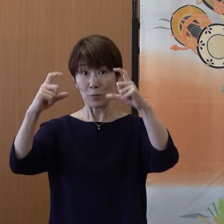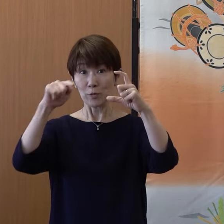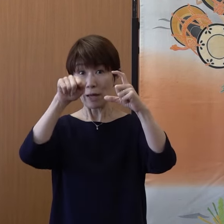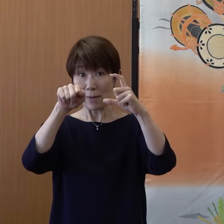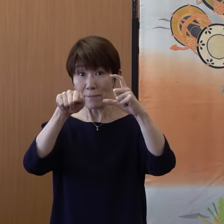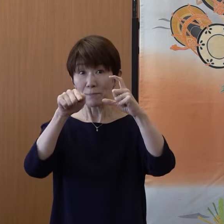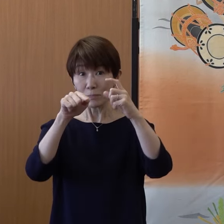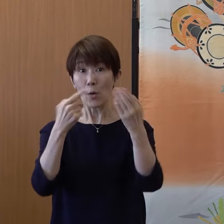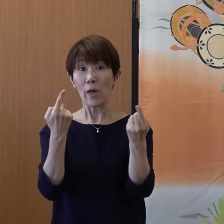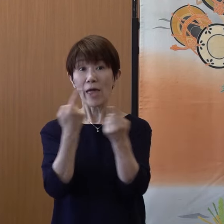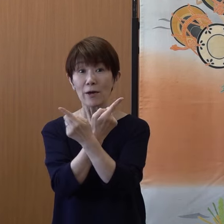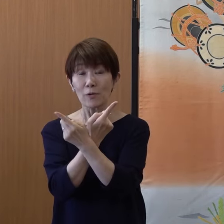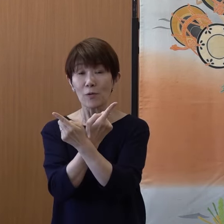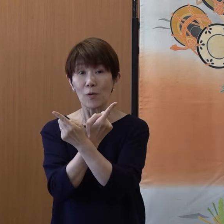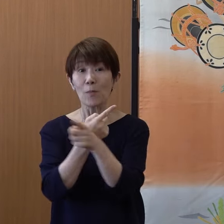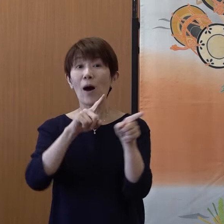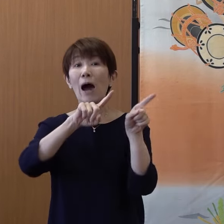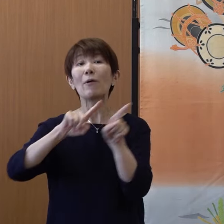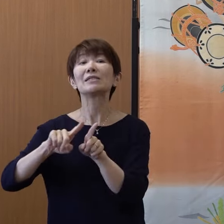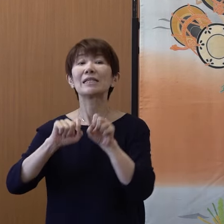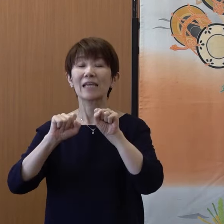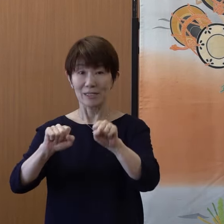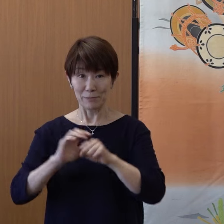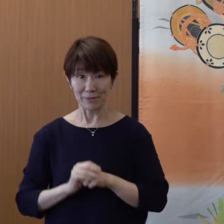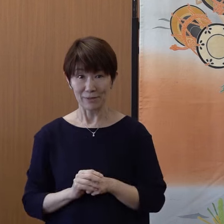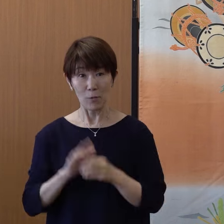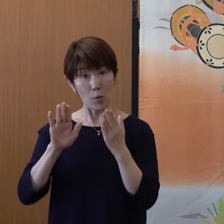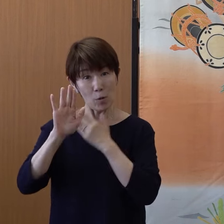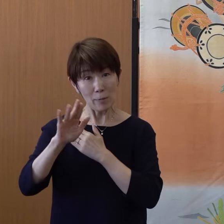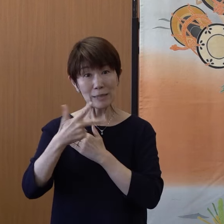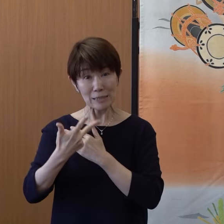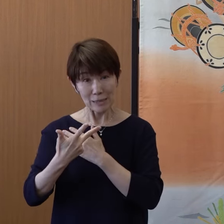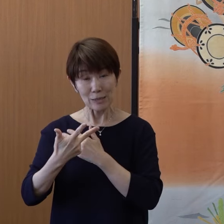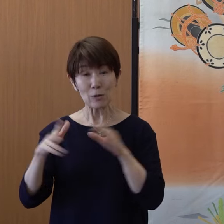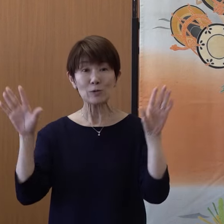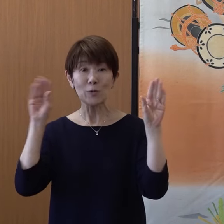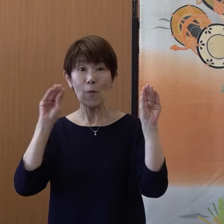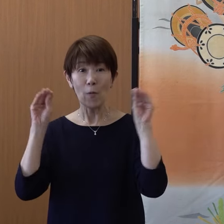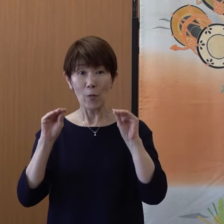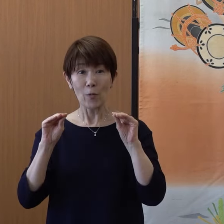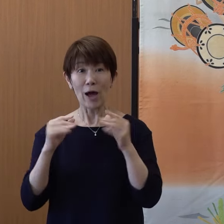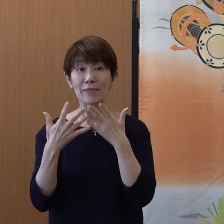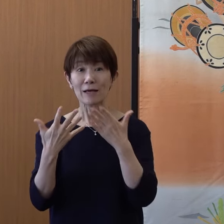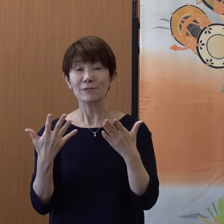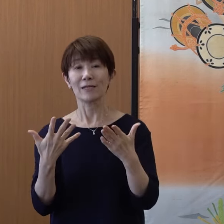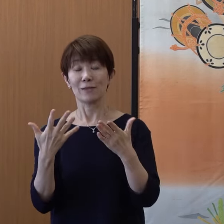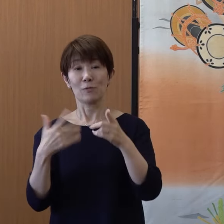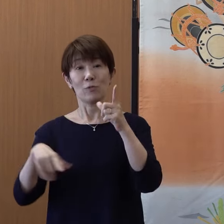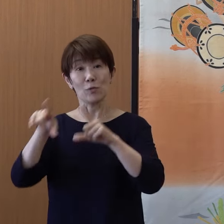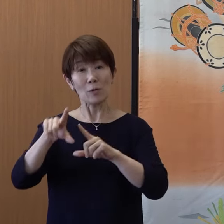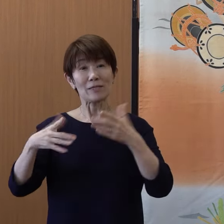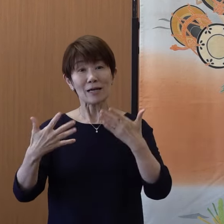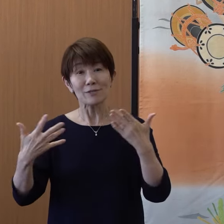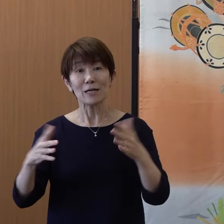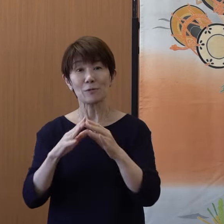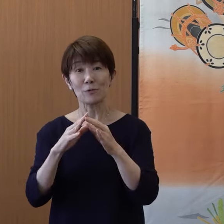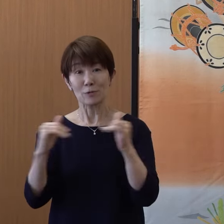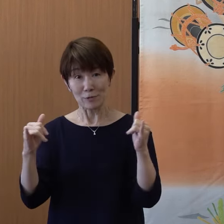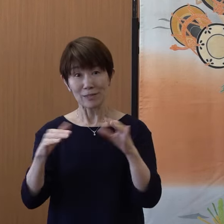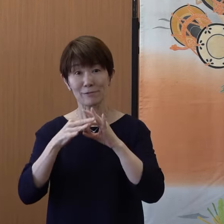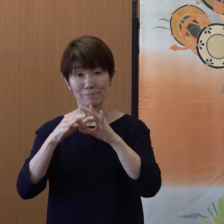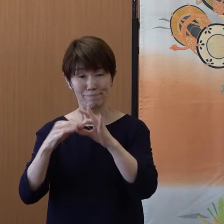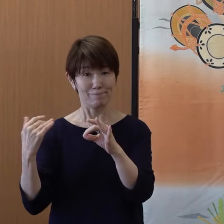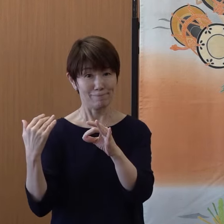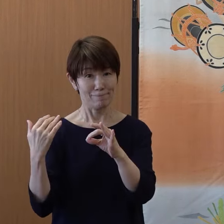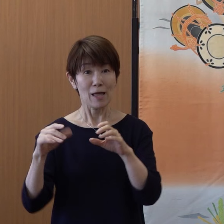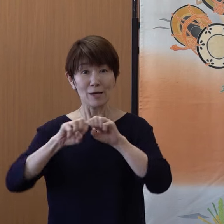合わせて行い、今後とも市政情報がより多くの方に伝わるよう発信の強化に